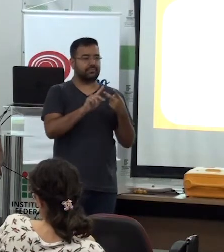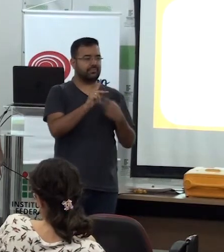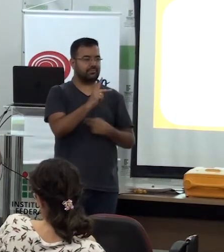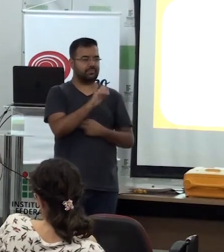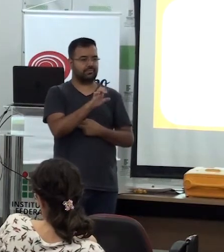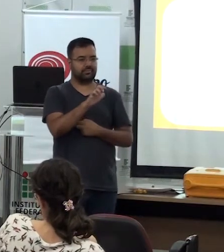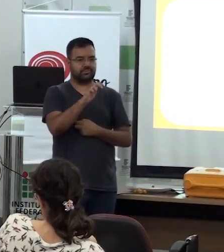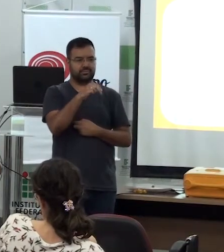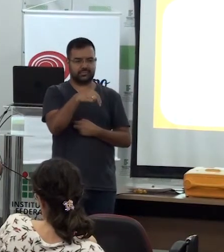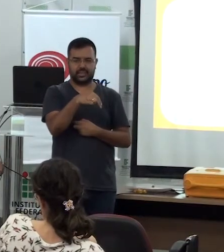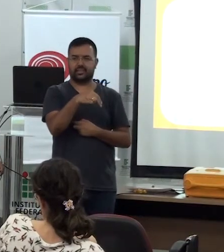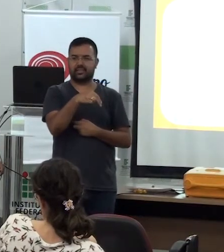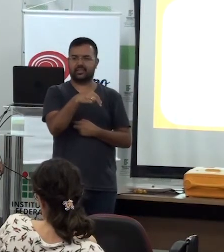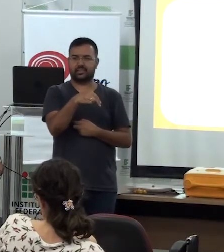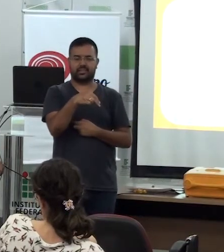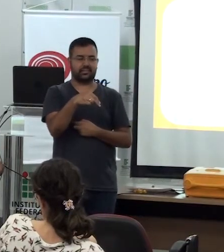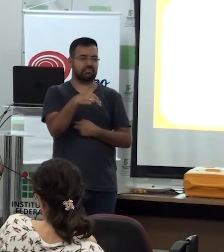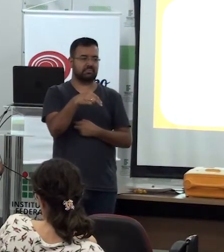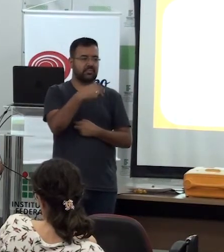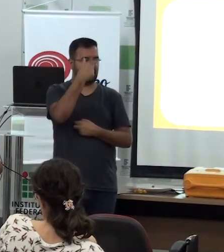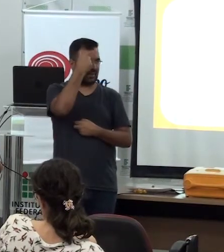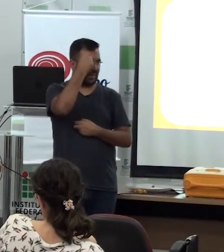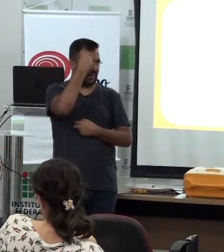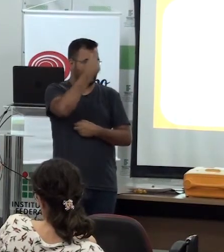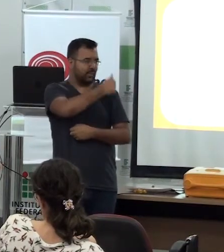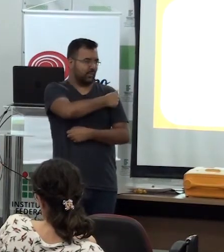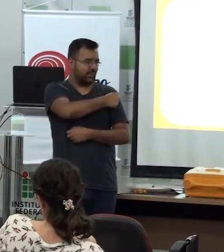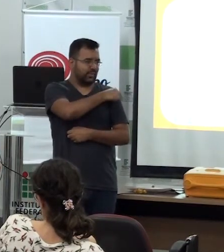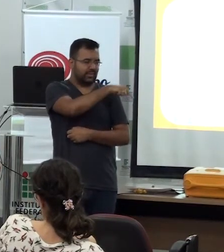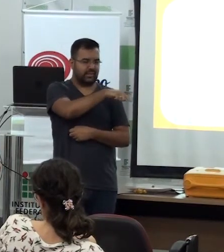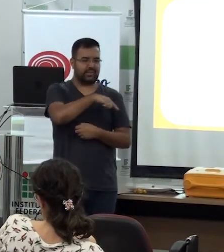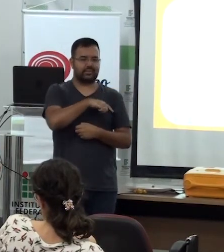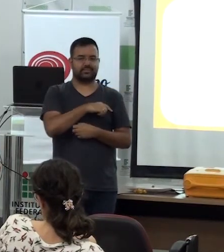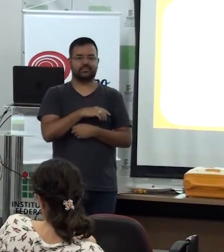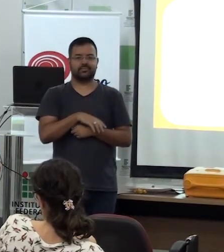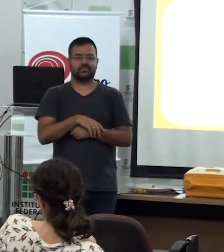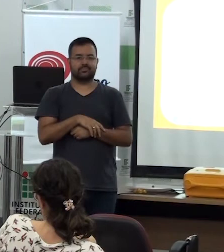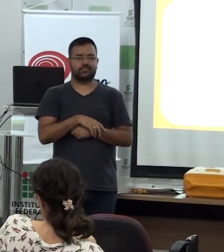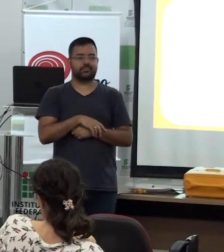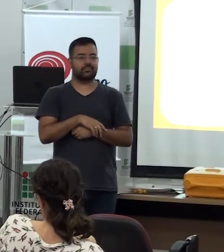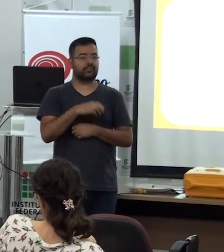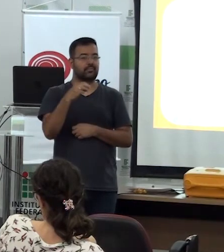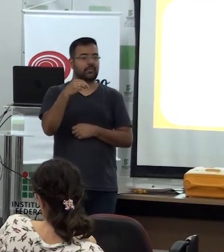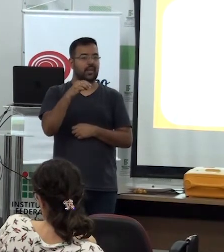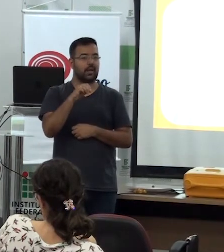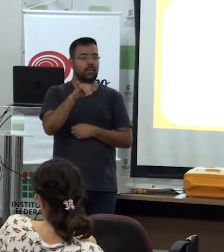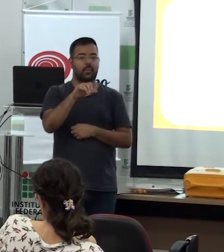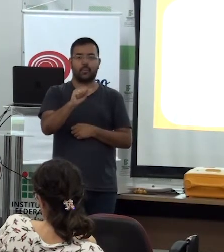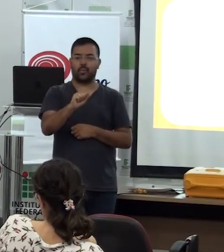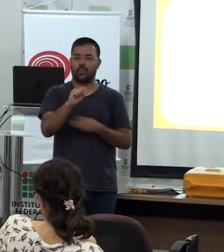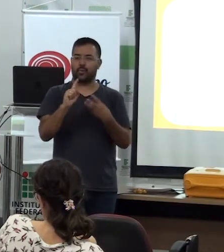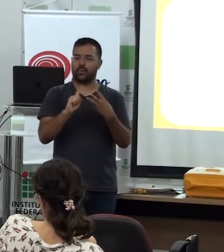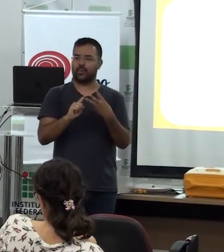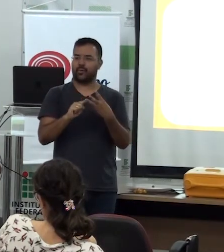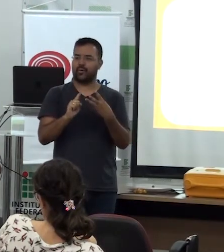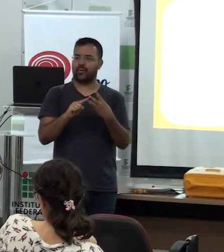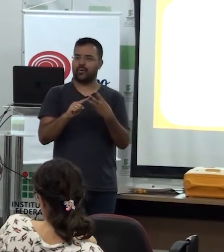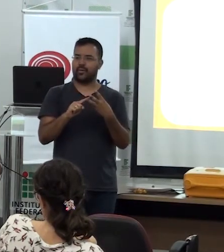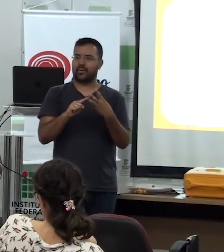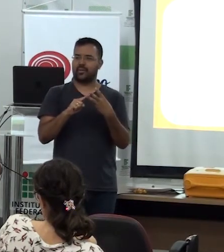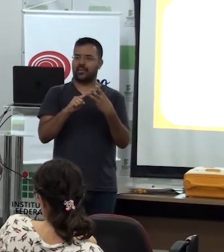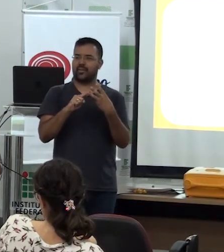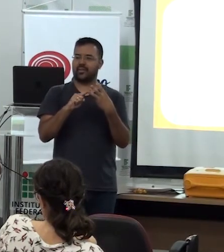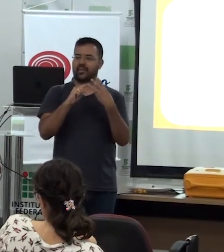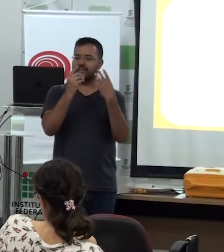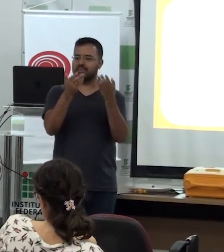Mônica Medeiros, na categoria de iniciação científica de graduação também, e Mônica Ferreira Silva Lopes, também na categoria